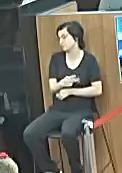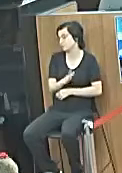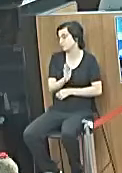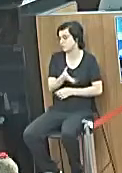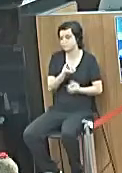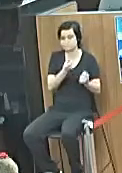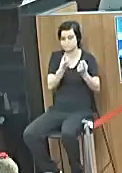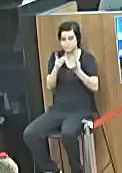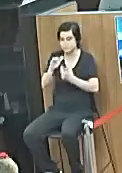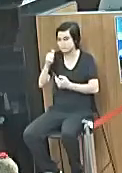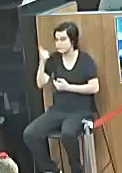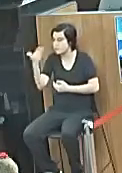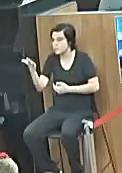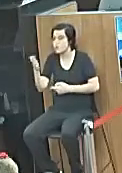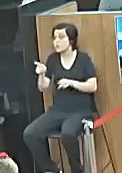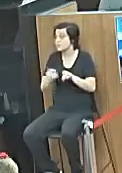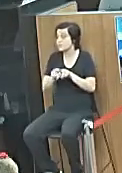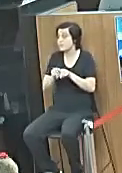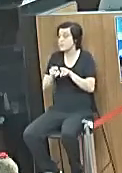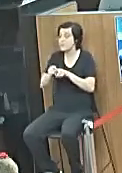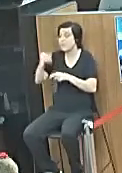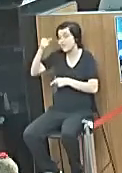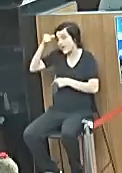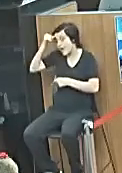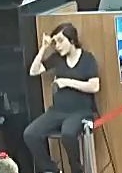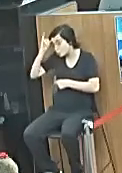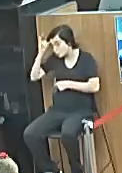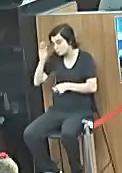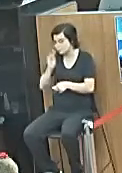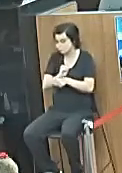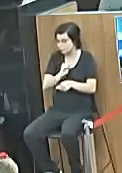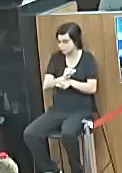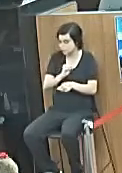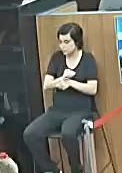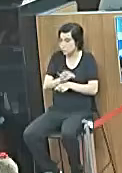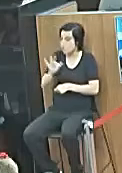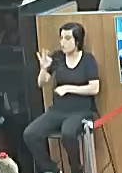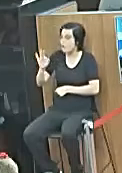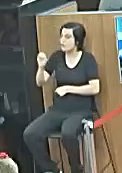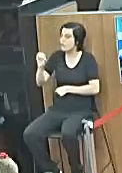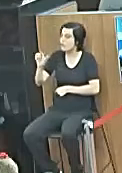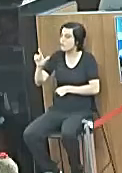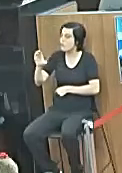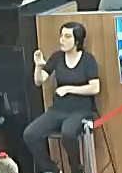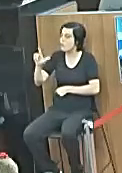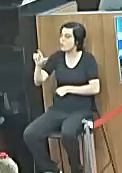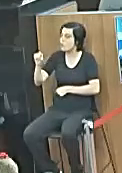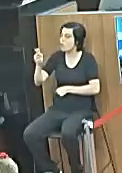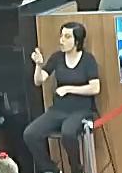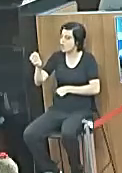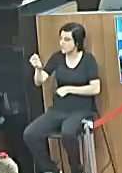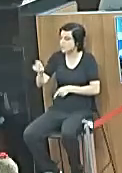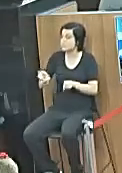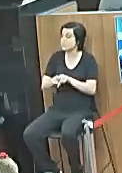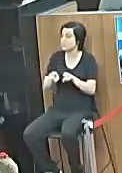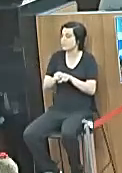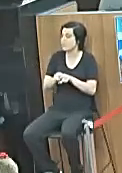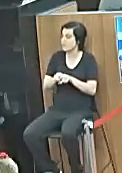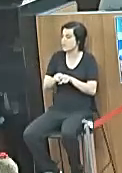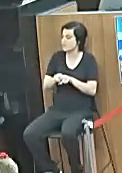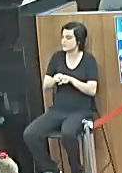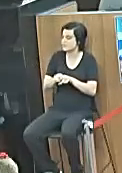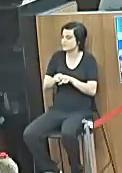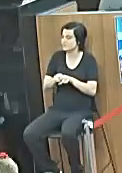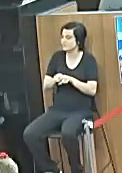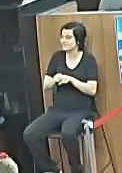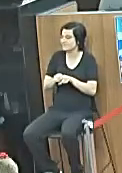áreas culturais tanto jogadas tanto a questão folclore do fogo do folclore deles onde eles vêm mostrar